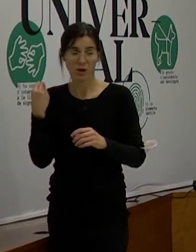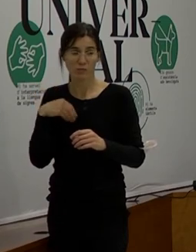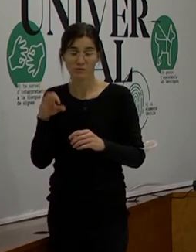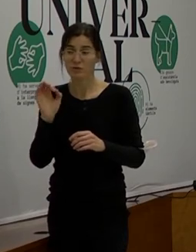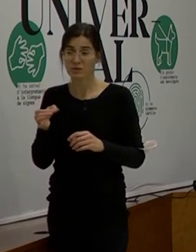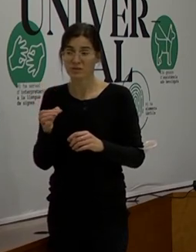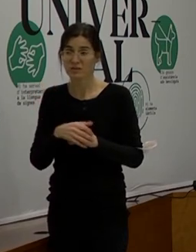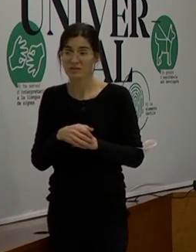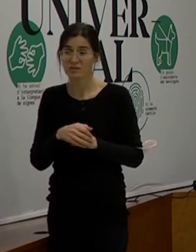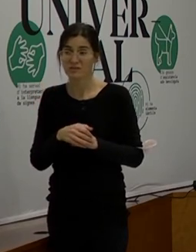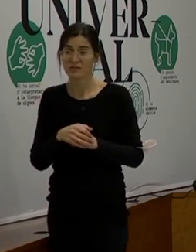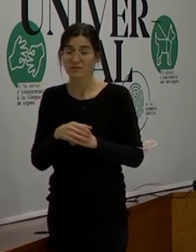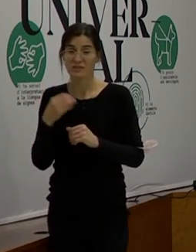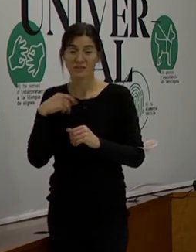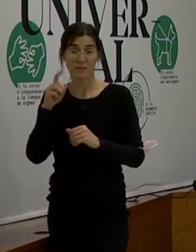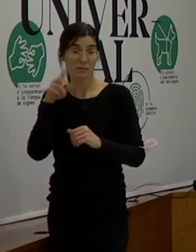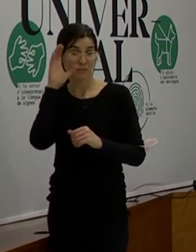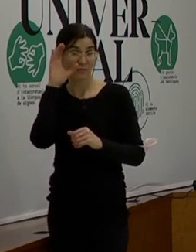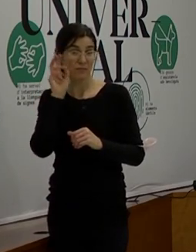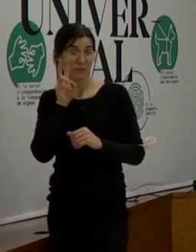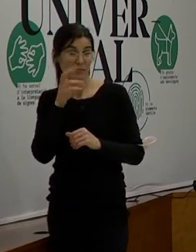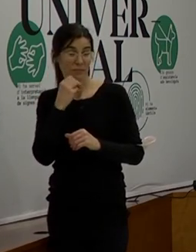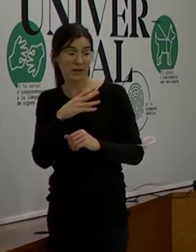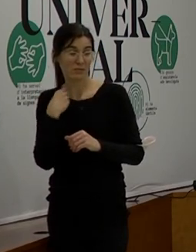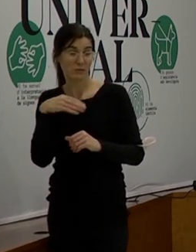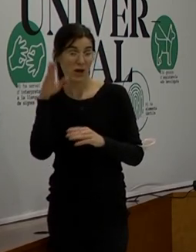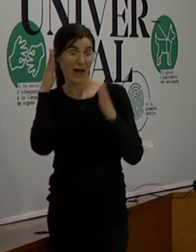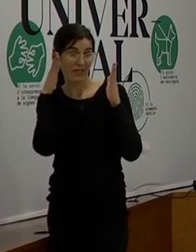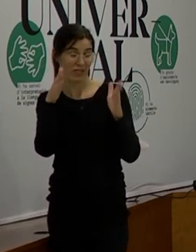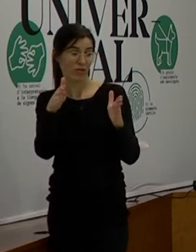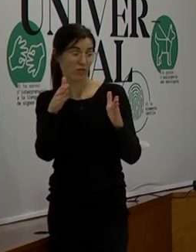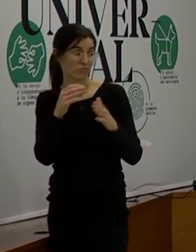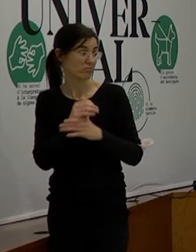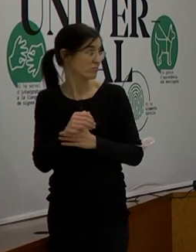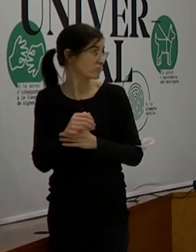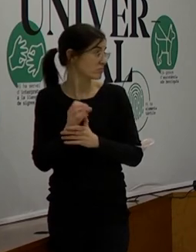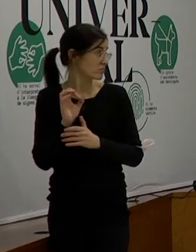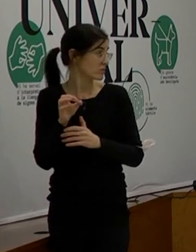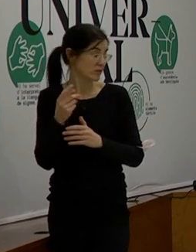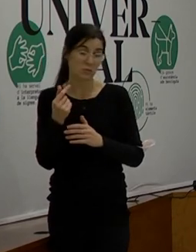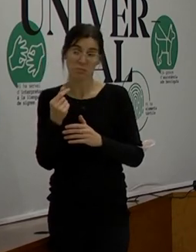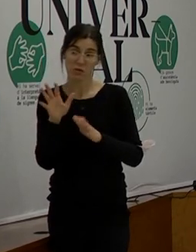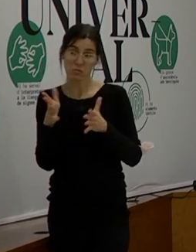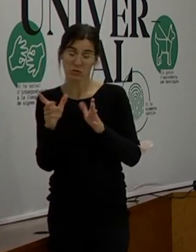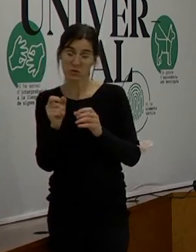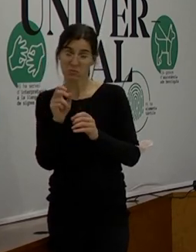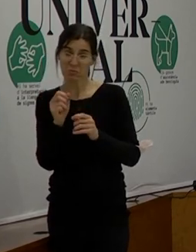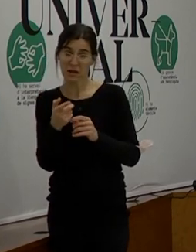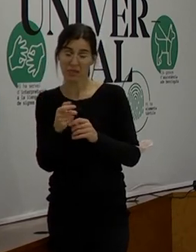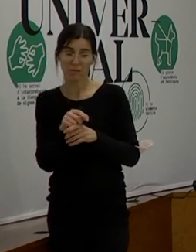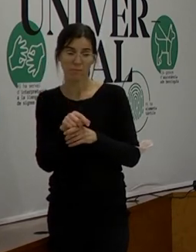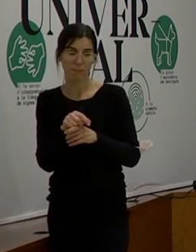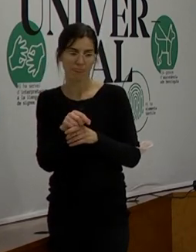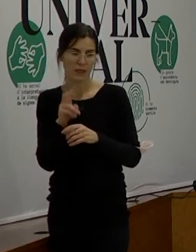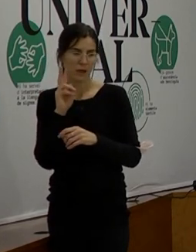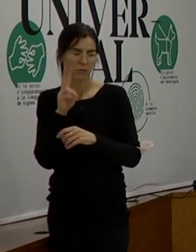Y atentos, atentos. Atentos, sí, preu similar, ¿eh? Ah,